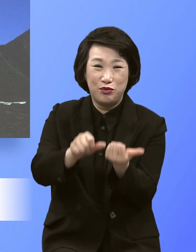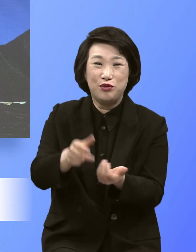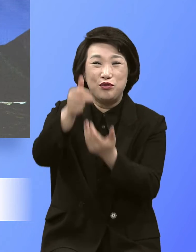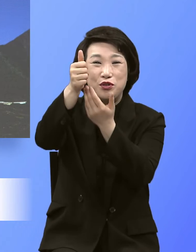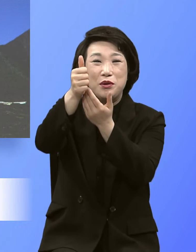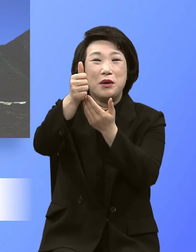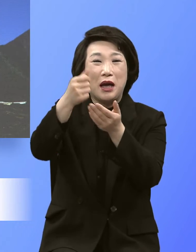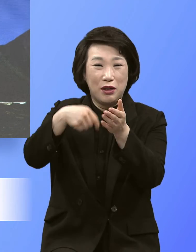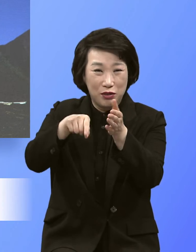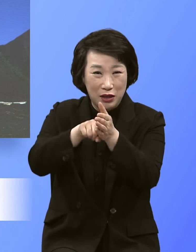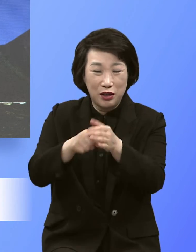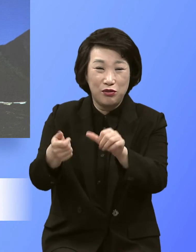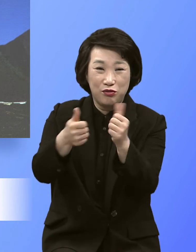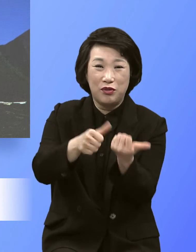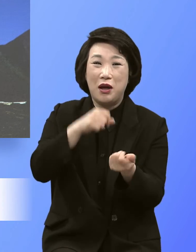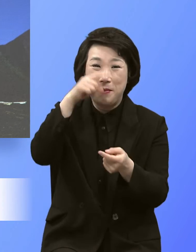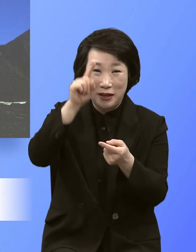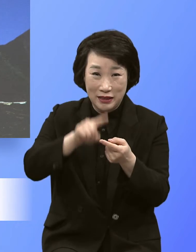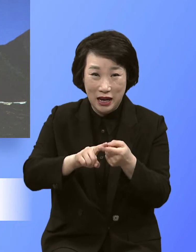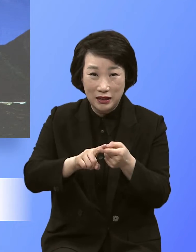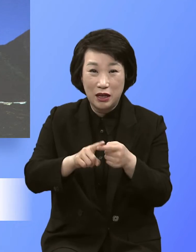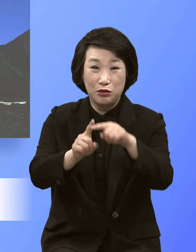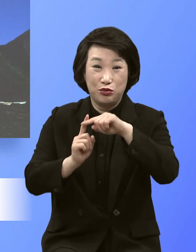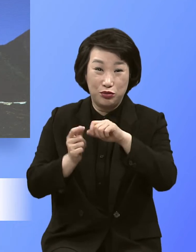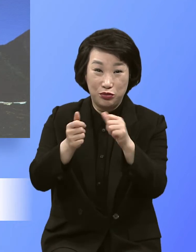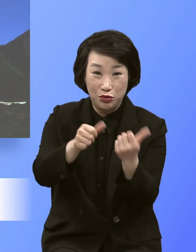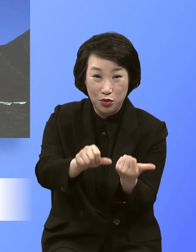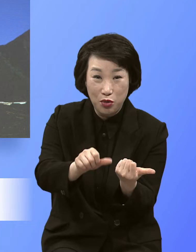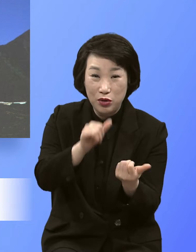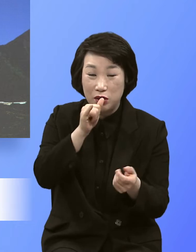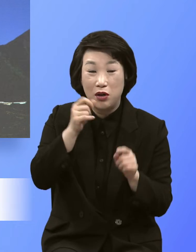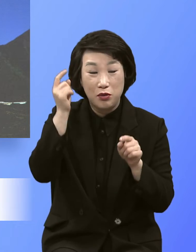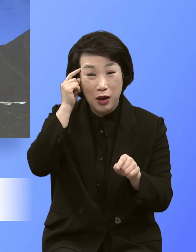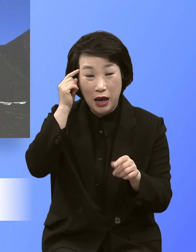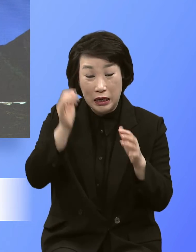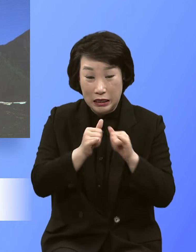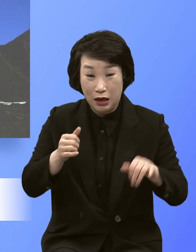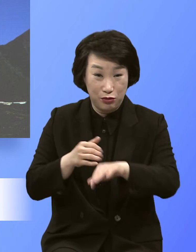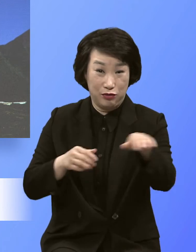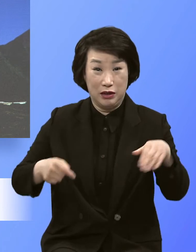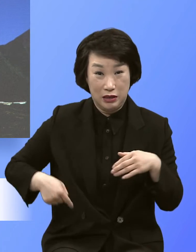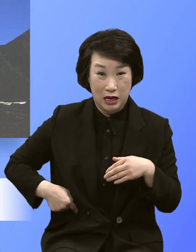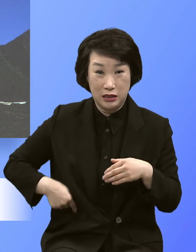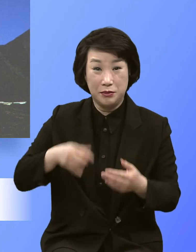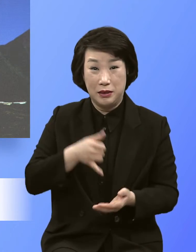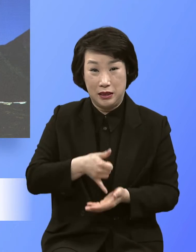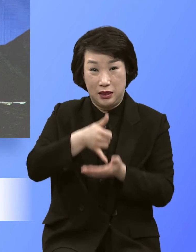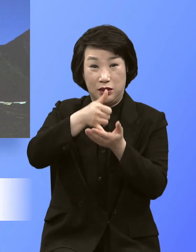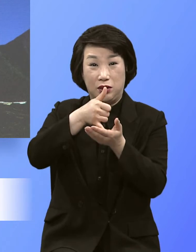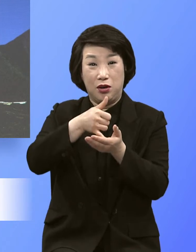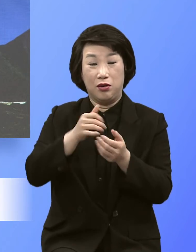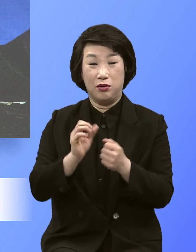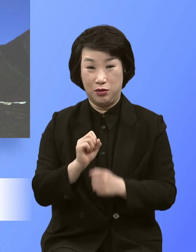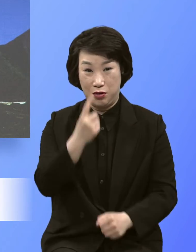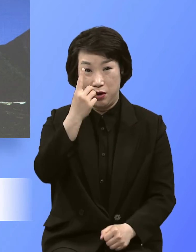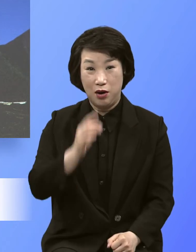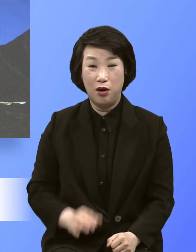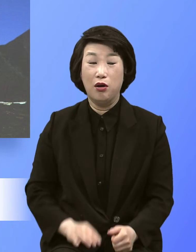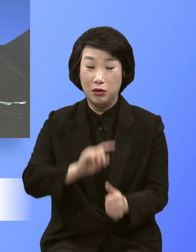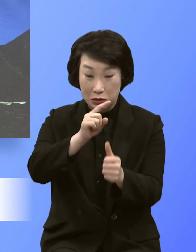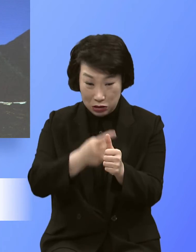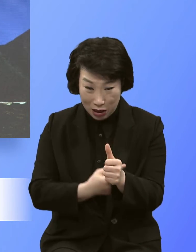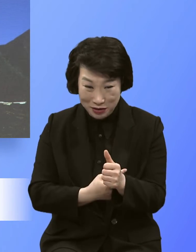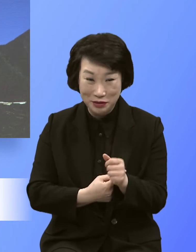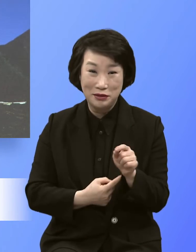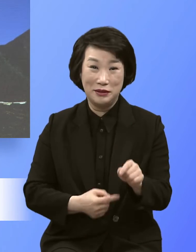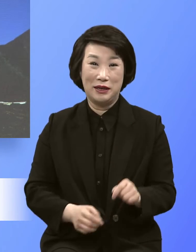위해 죽는 것이 마땅하다. 이건 인간의 양심이요, 인격이다 이 말이요. 당연하다 이